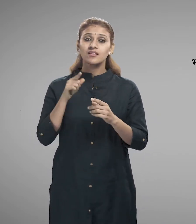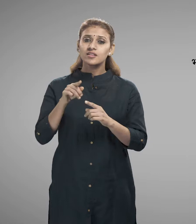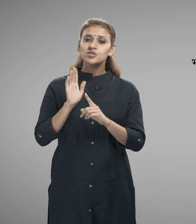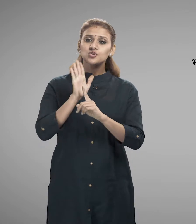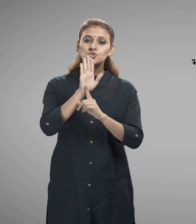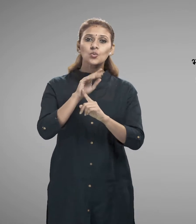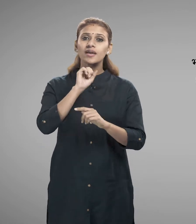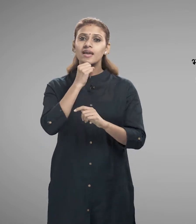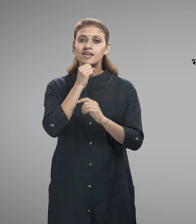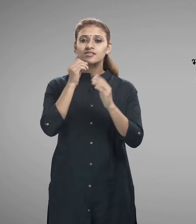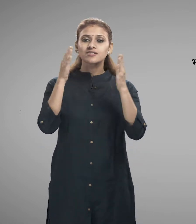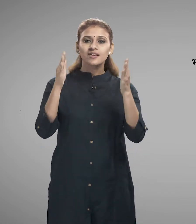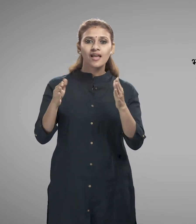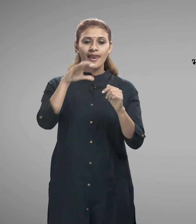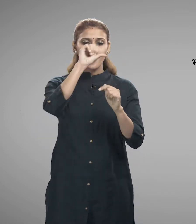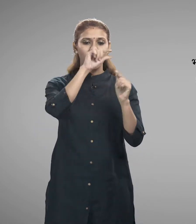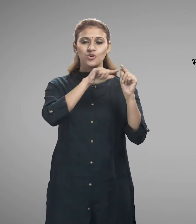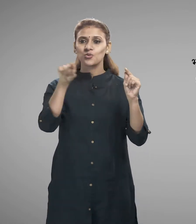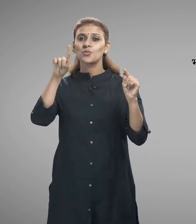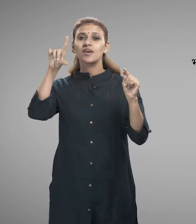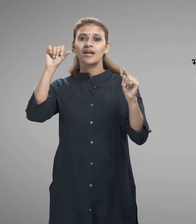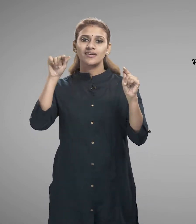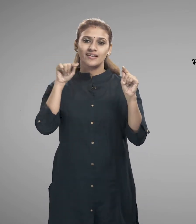और 9 से 19 वर्ष की आयु में होते हैं।